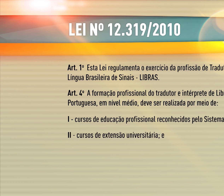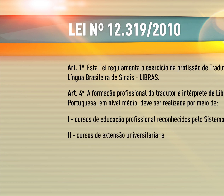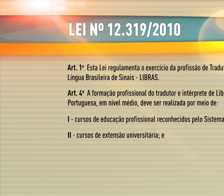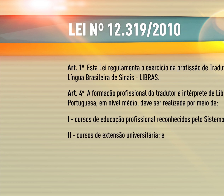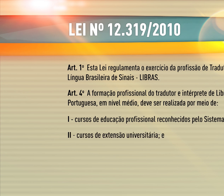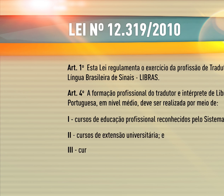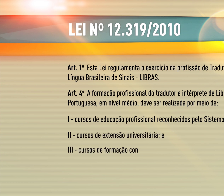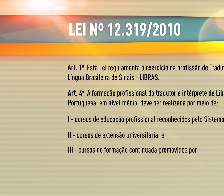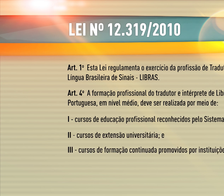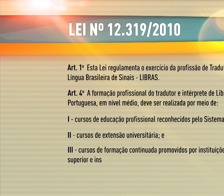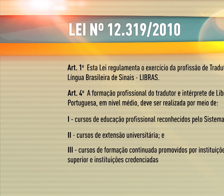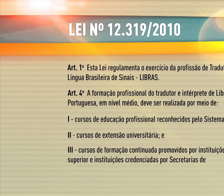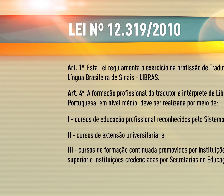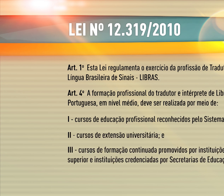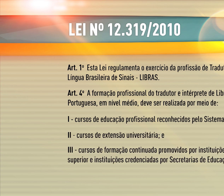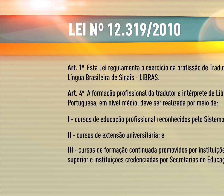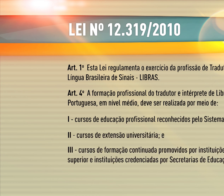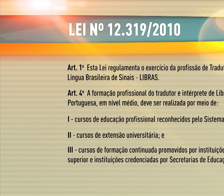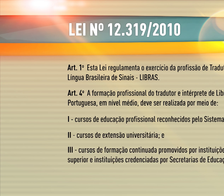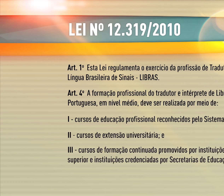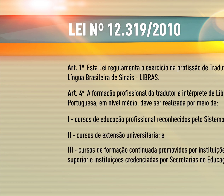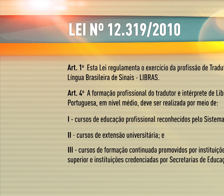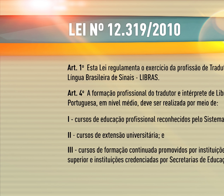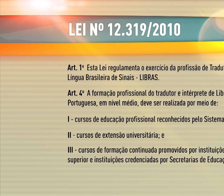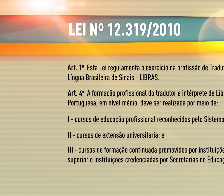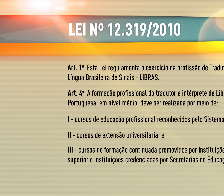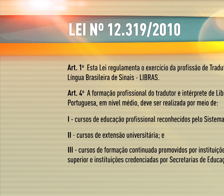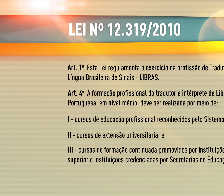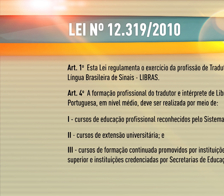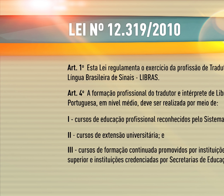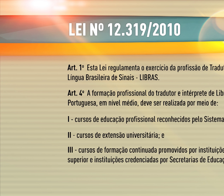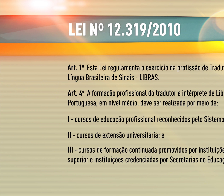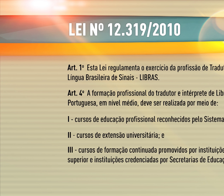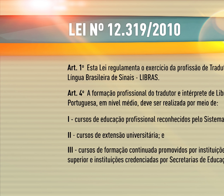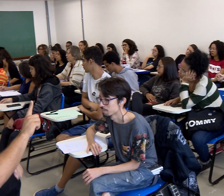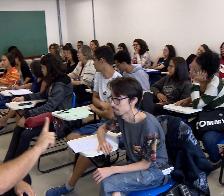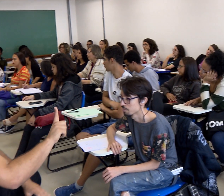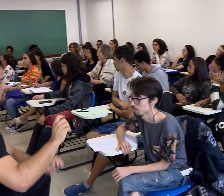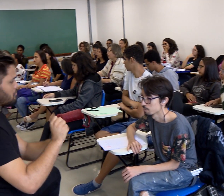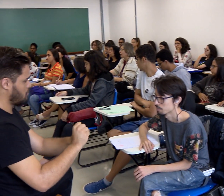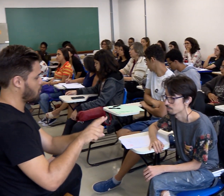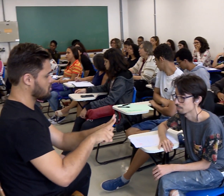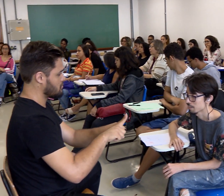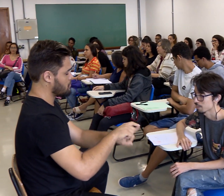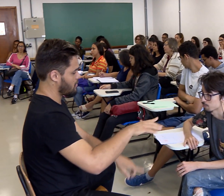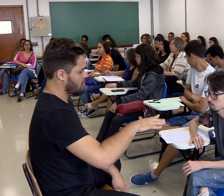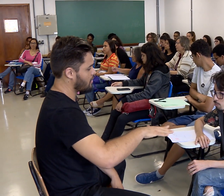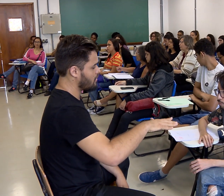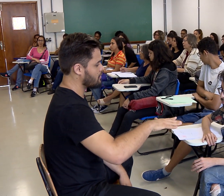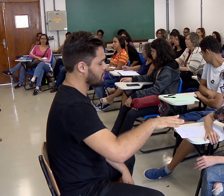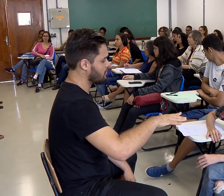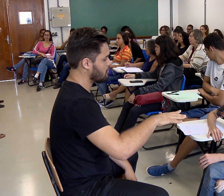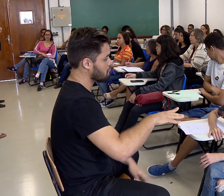formação continuada, promovidos por instituições de ensino superior. Surdos ou ouvintes compartilham da